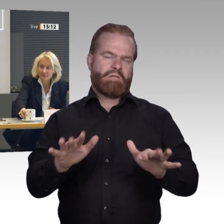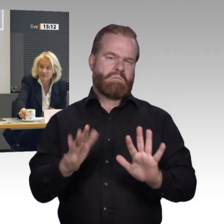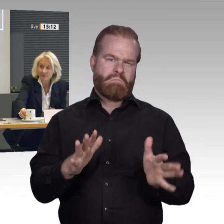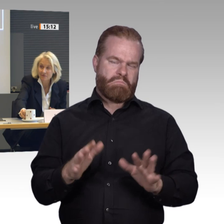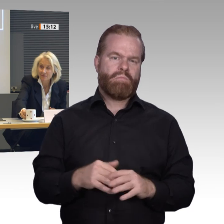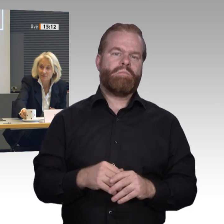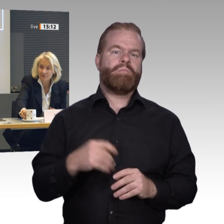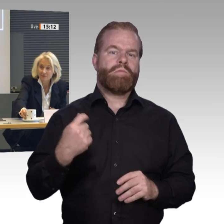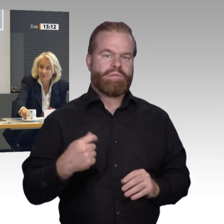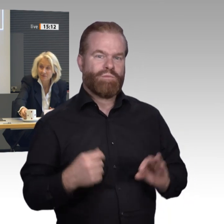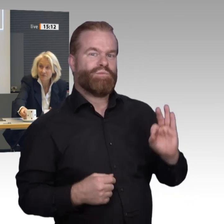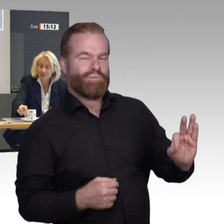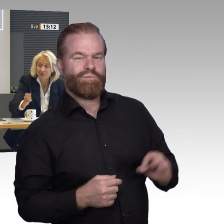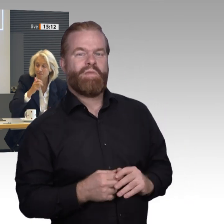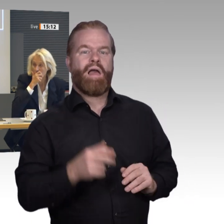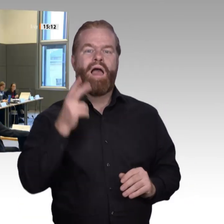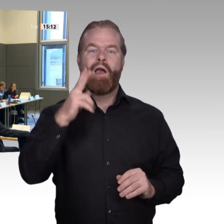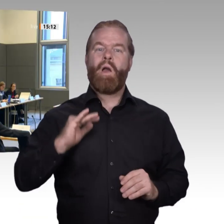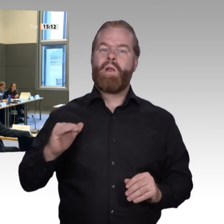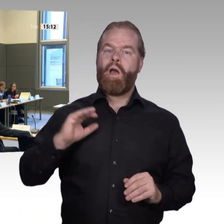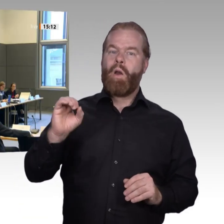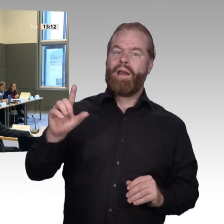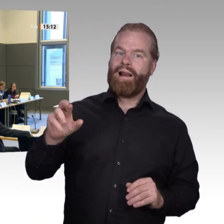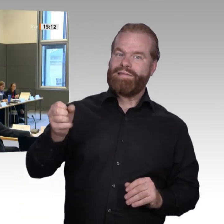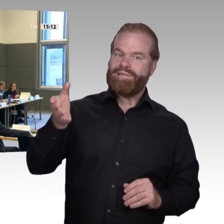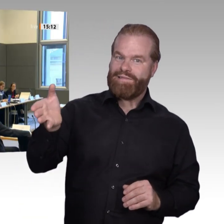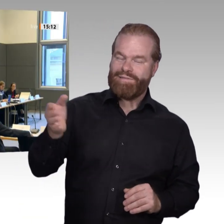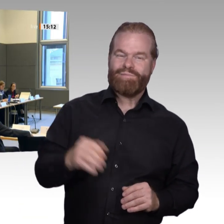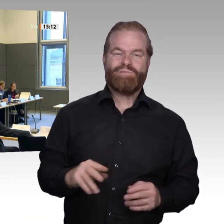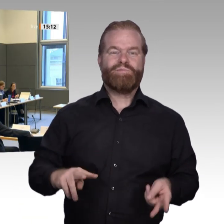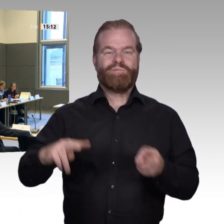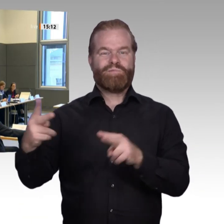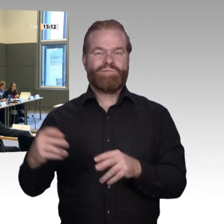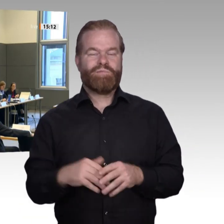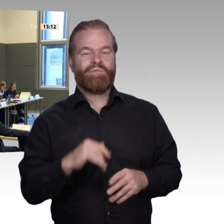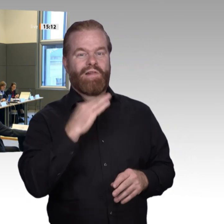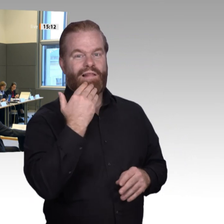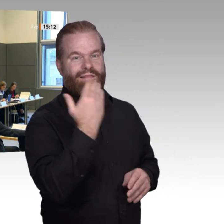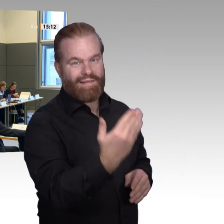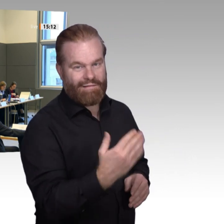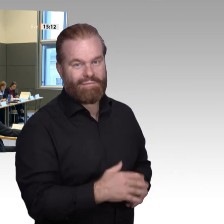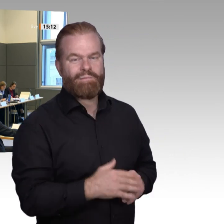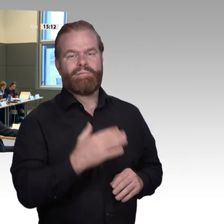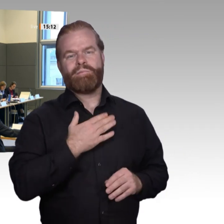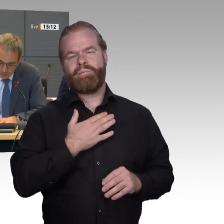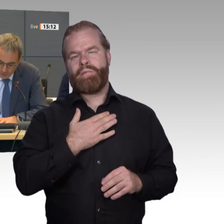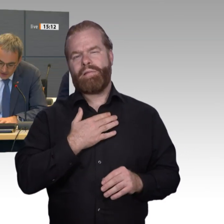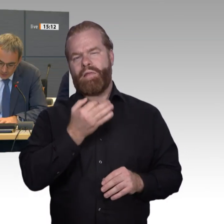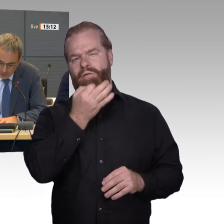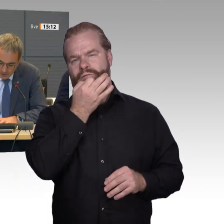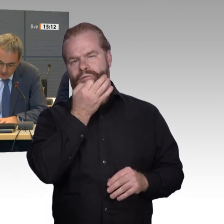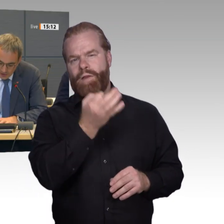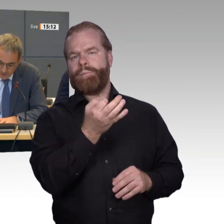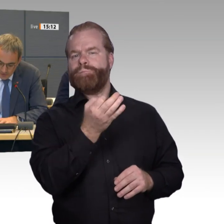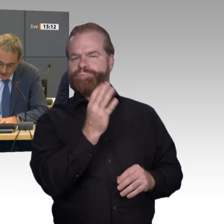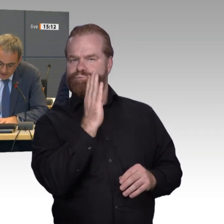Vielen Dank. Meine Frage richtet sich auch an die BAGFW und an die Lebenshilfe, und zwar mit der Bitte um